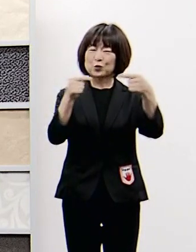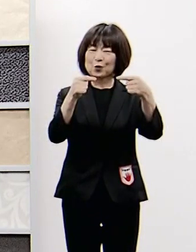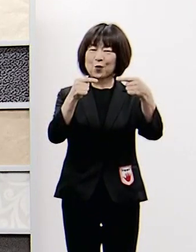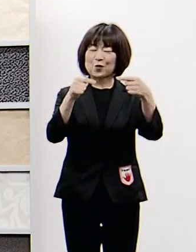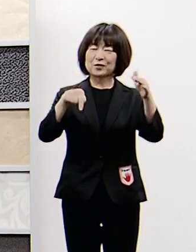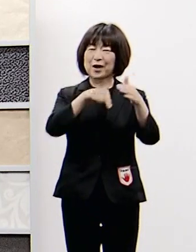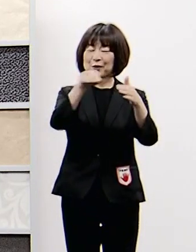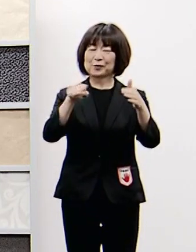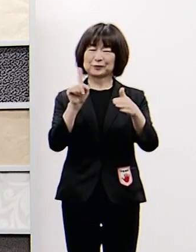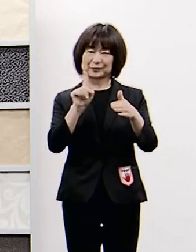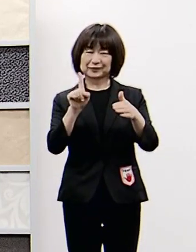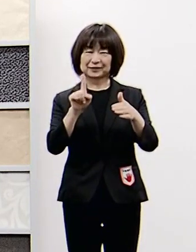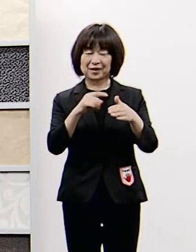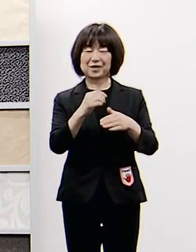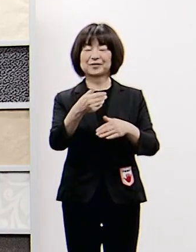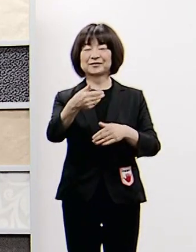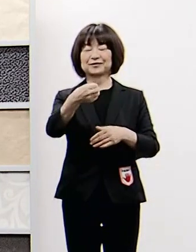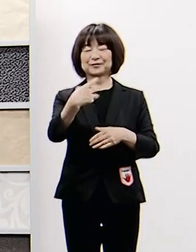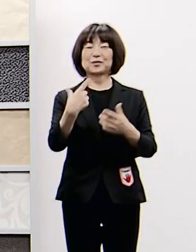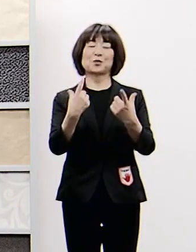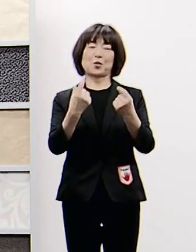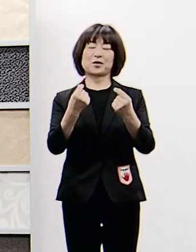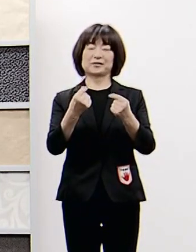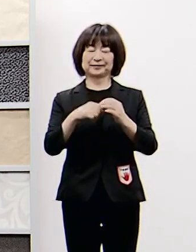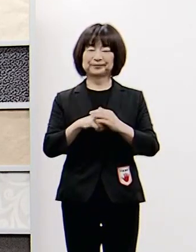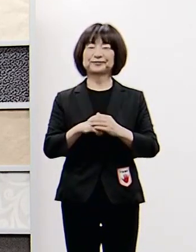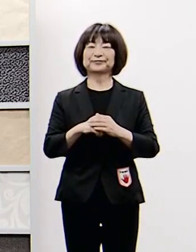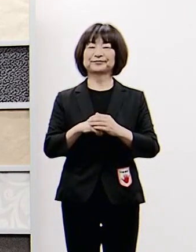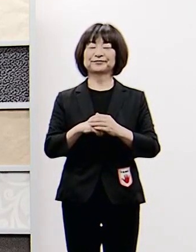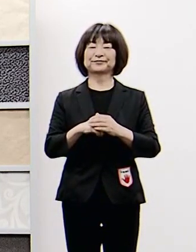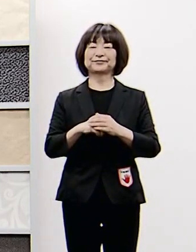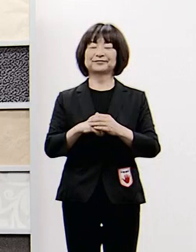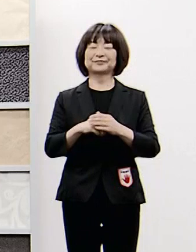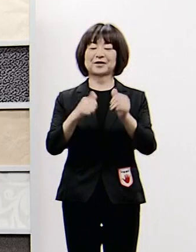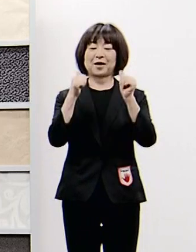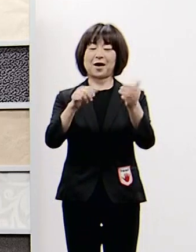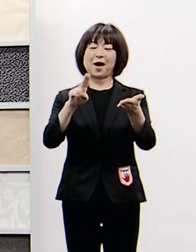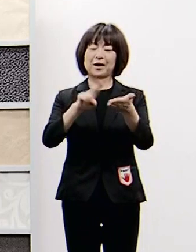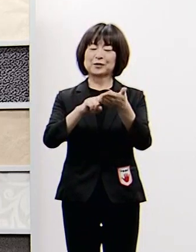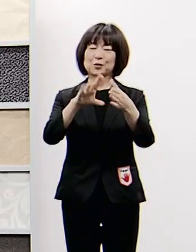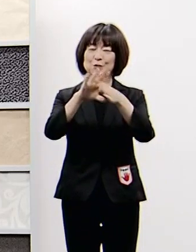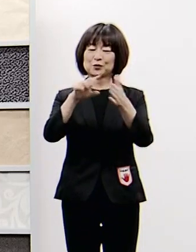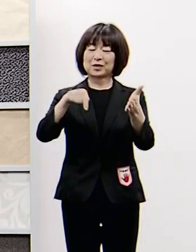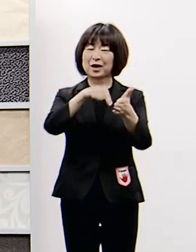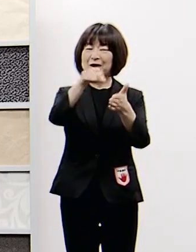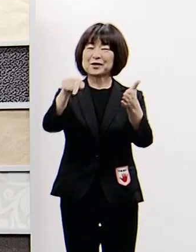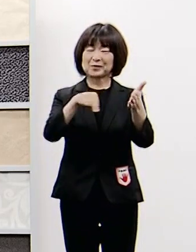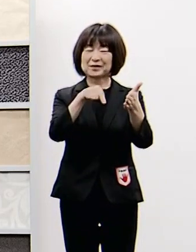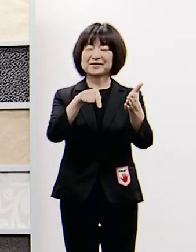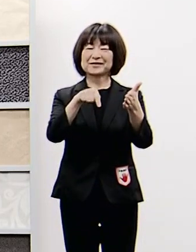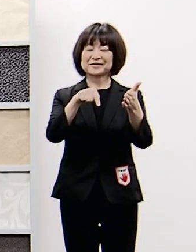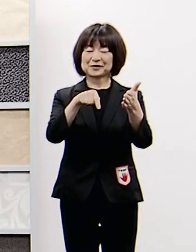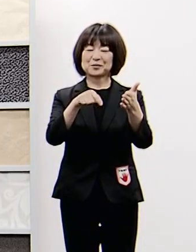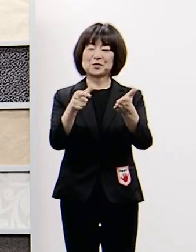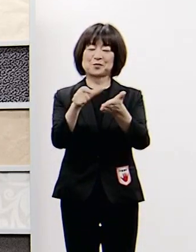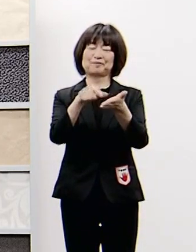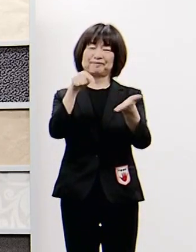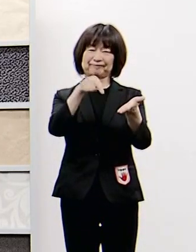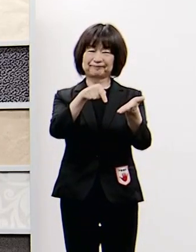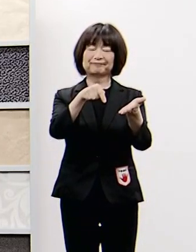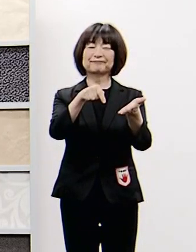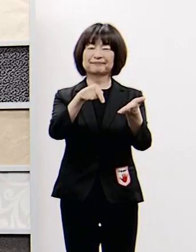ご認識なんでしょうか全くその通りです中にもですねそういう前提になってなかったことが示されてい